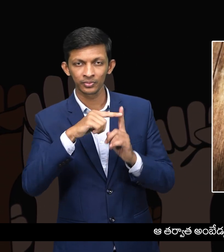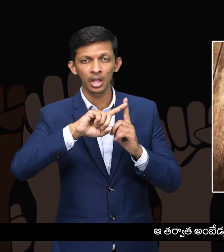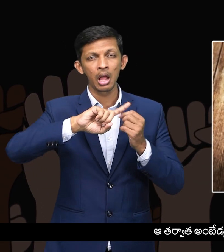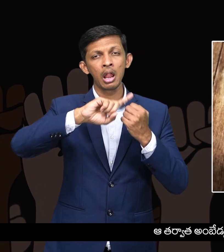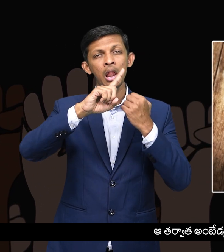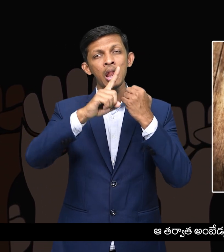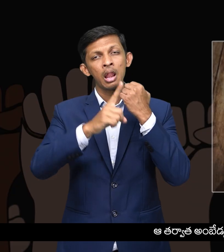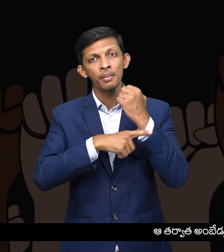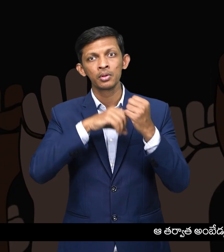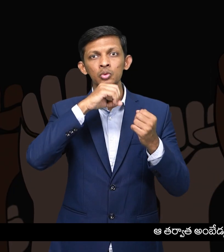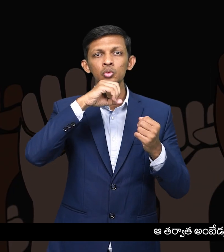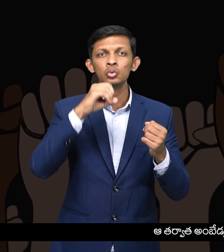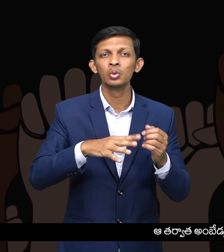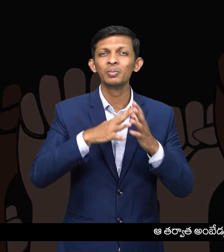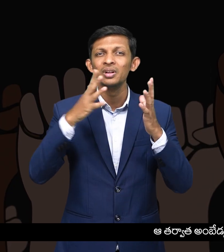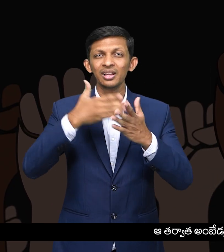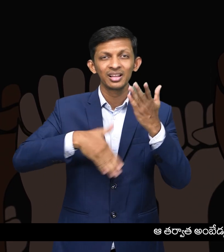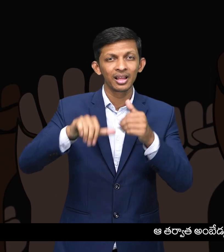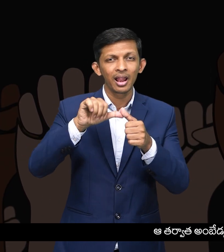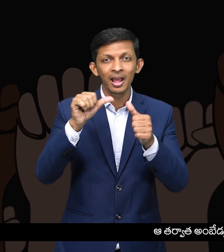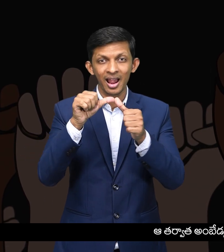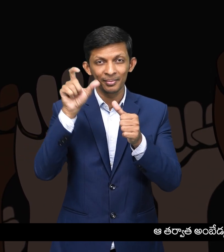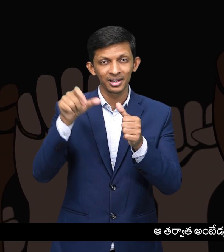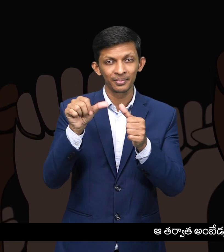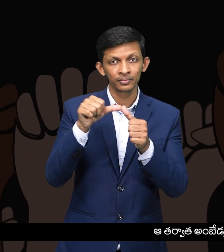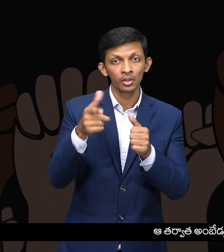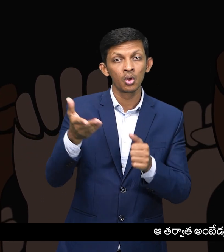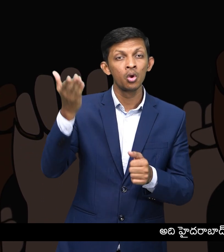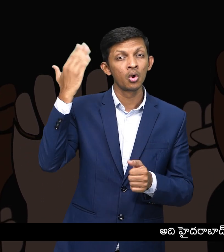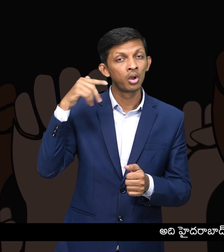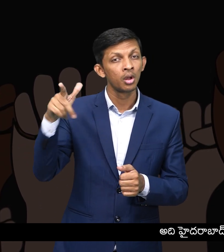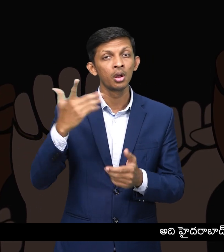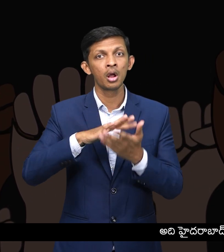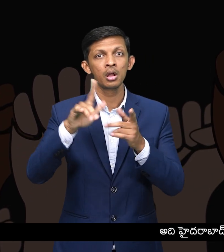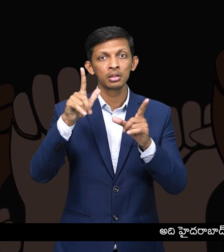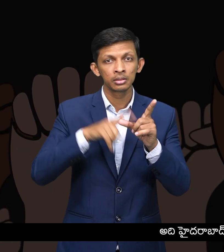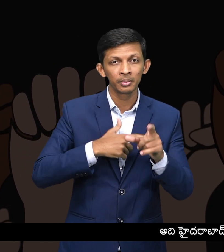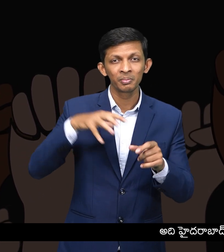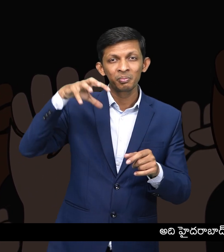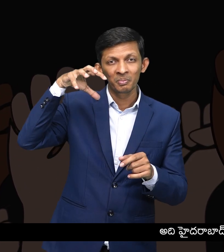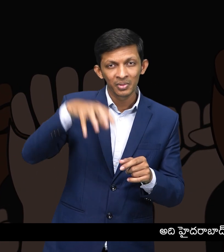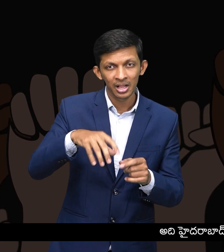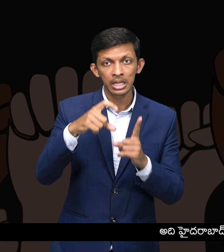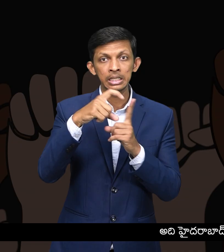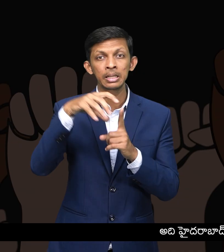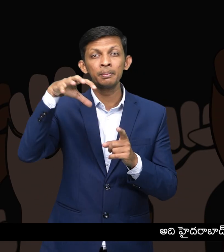ఆ తర్వాత అంబేద్కర్ వాదుల యూత్ లీగ్ను స్థాపించగా అది హైదరాబాద్ రాష్ట్ర దళిత వర్గాల సంఘంగా